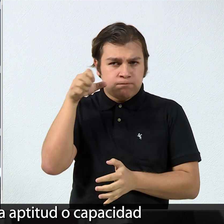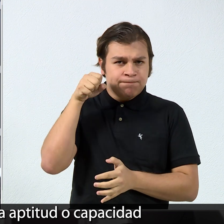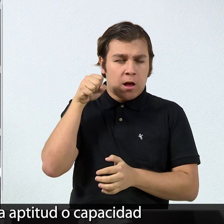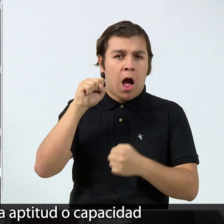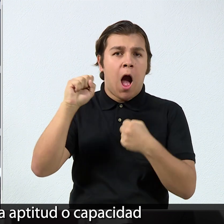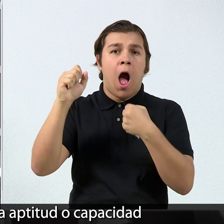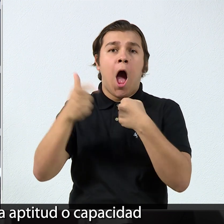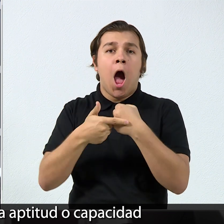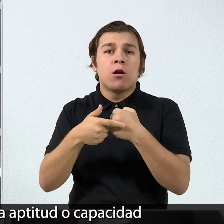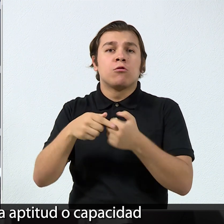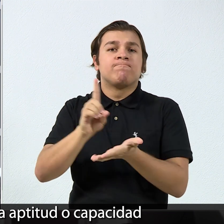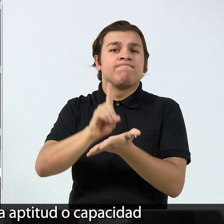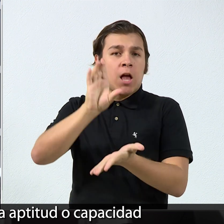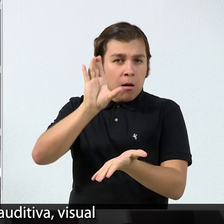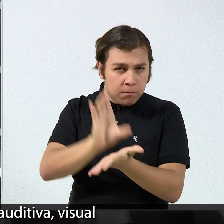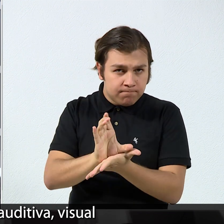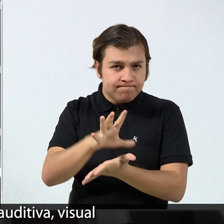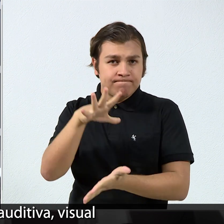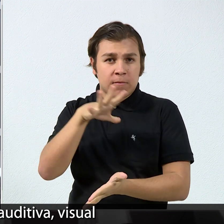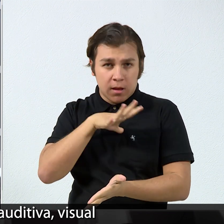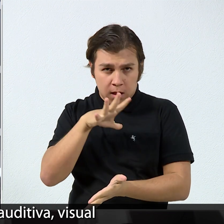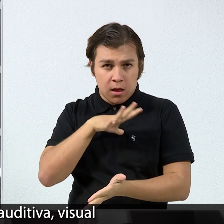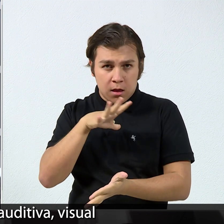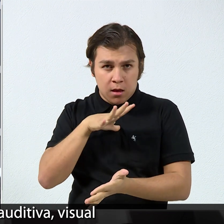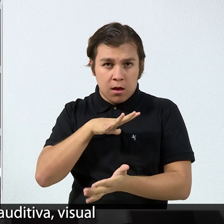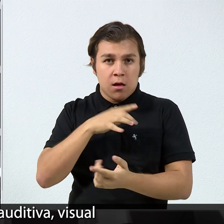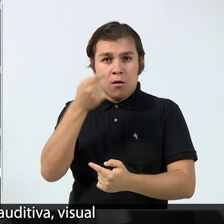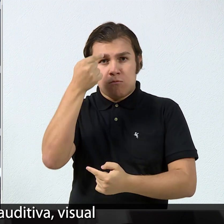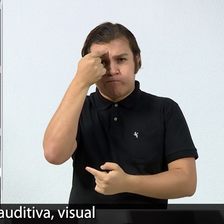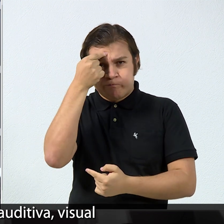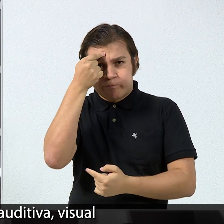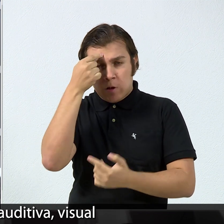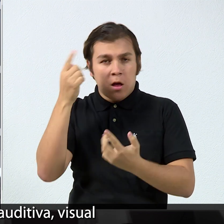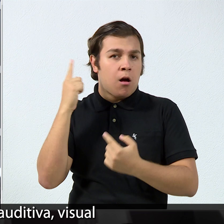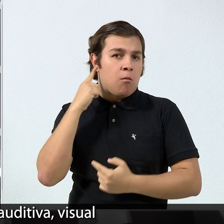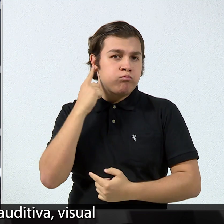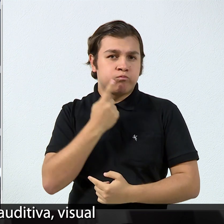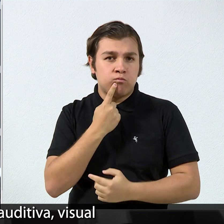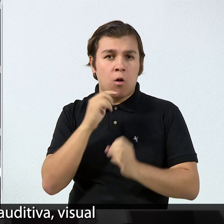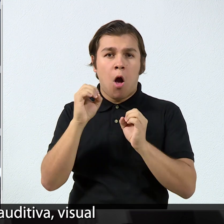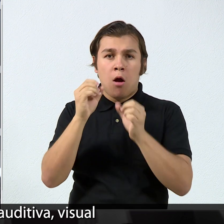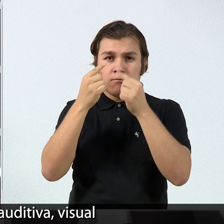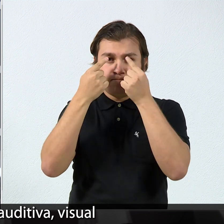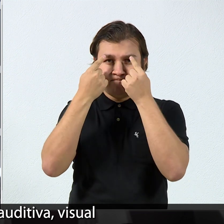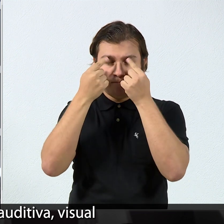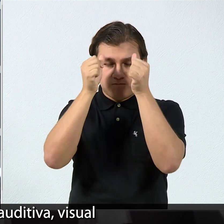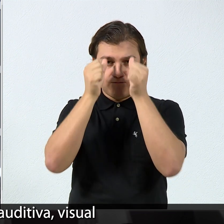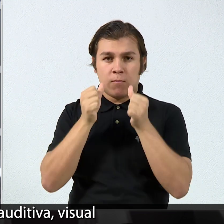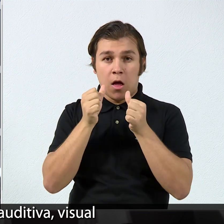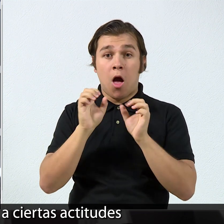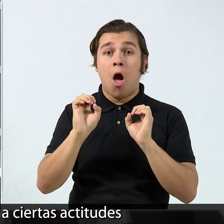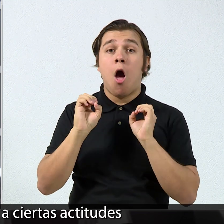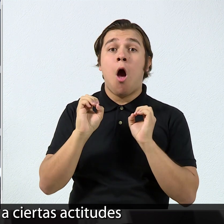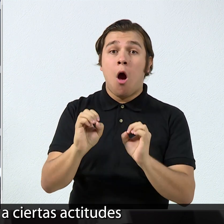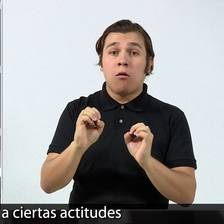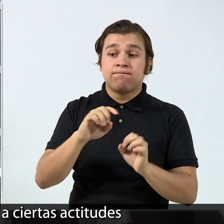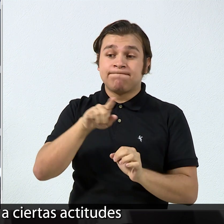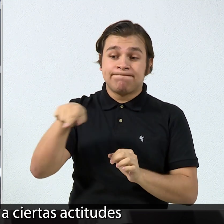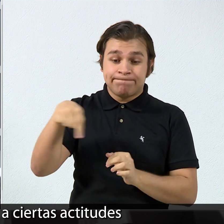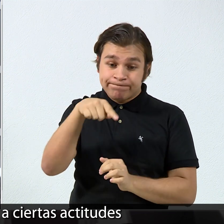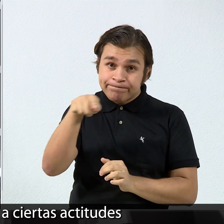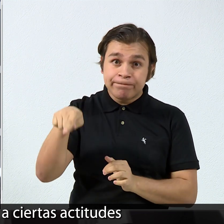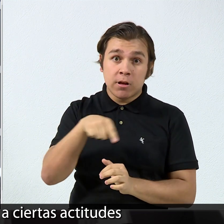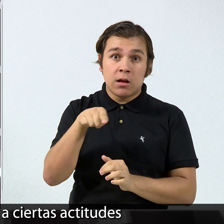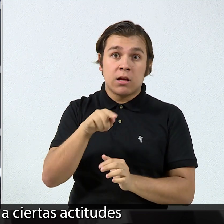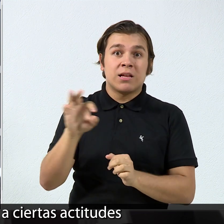capacidad motriz, de talla, mental o psicosocial, auditiva, visual e intelectual, parcial o total, debido a lo cual